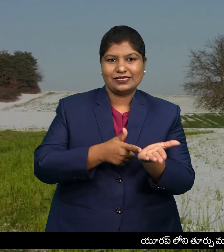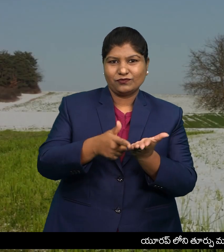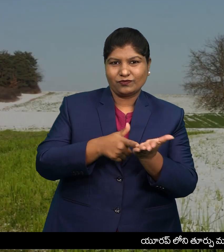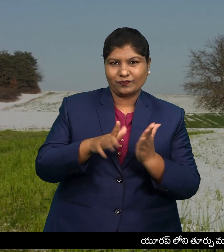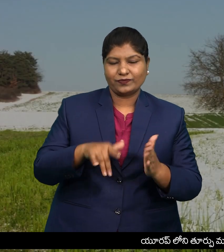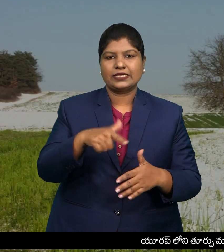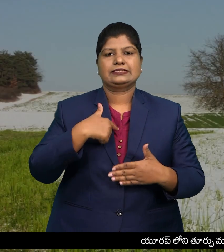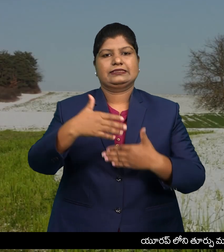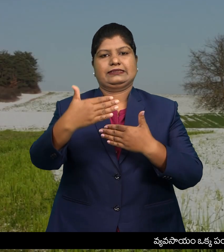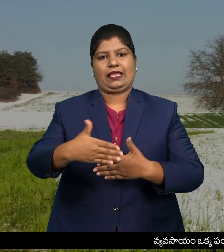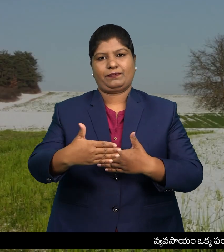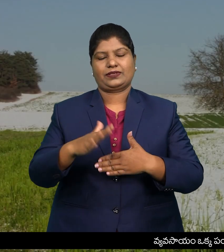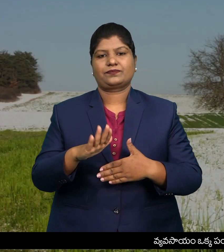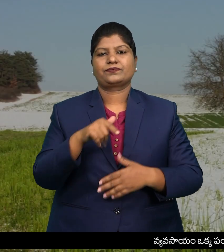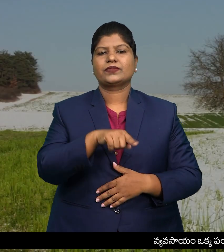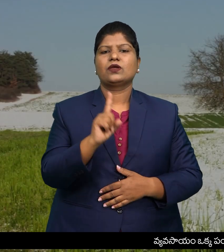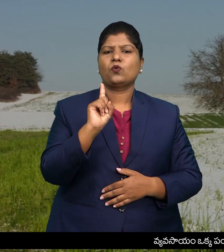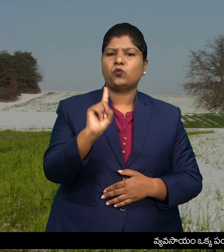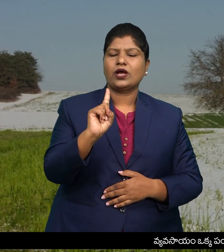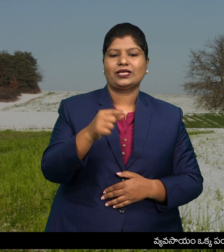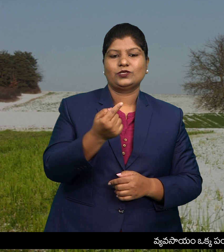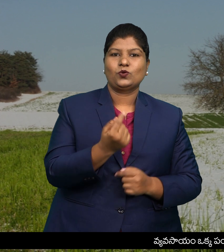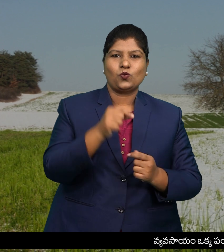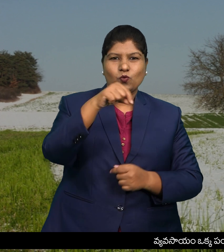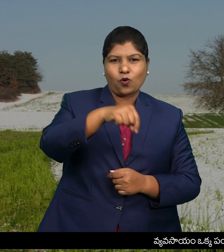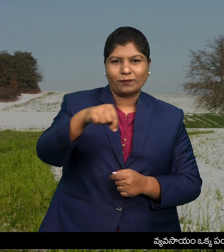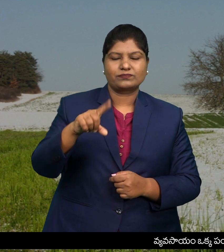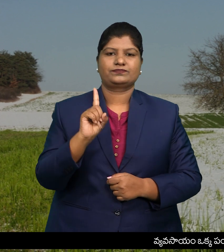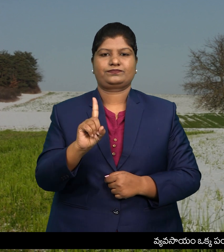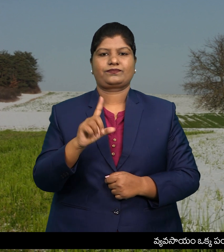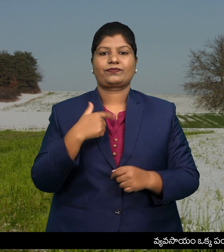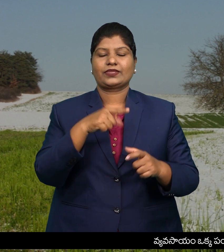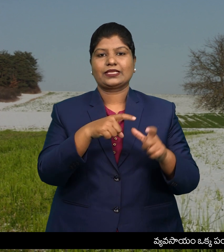ఉత్తర ప్రాంతాలలో శీతాకాలంలో వ్యవసాయం ఒక పంటకు మాత్రమే అనువుగా ఉంటుంది.